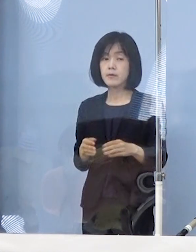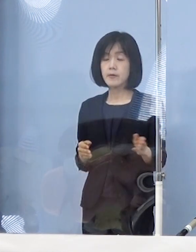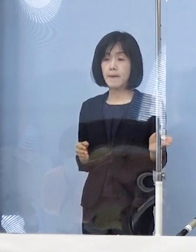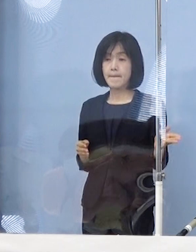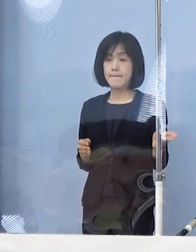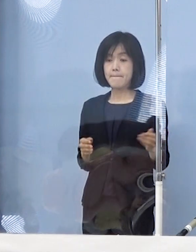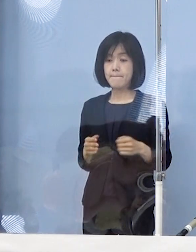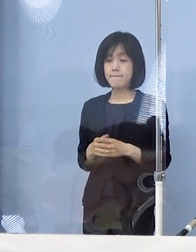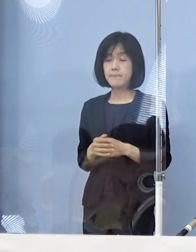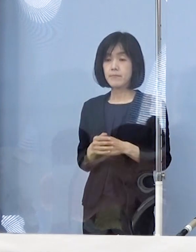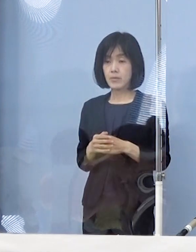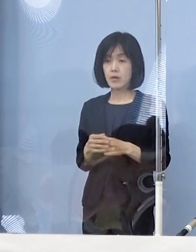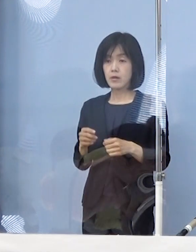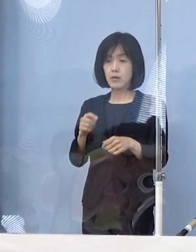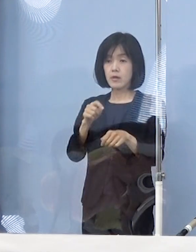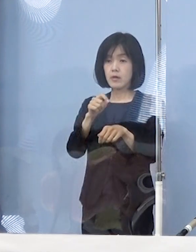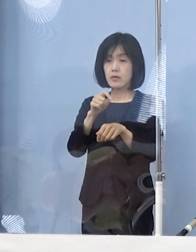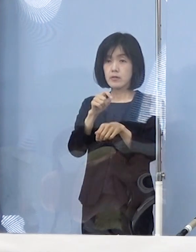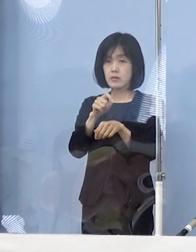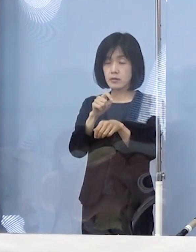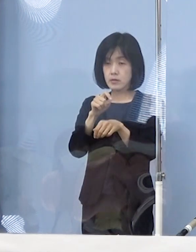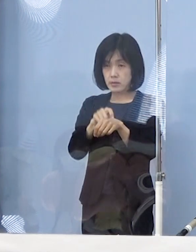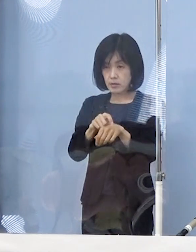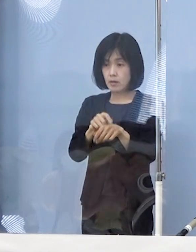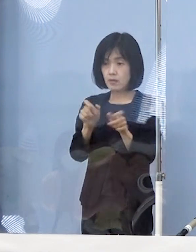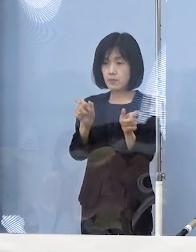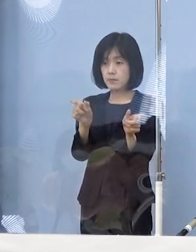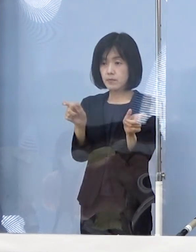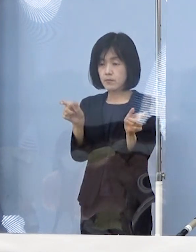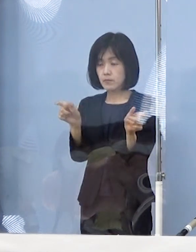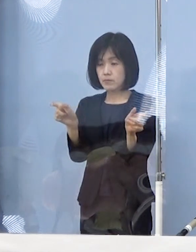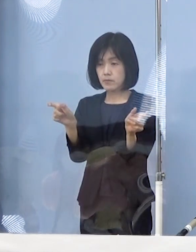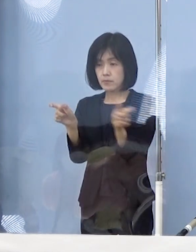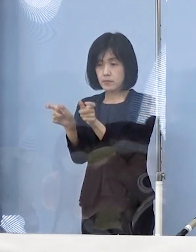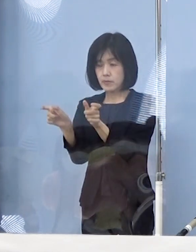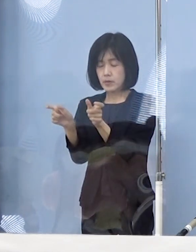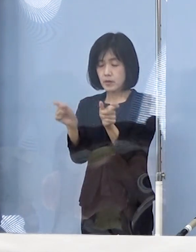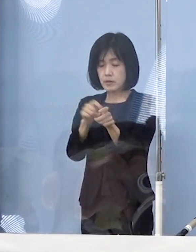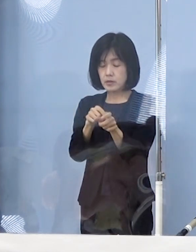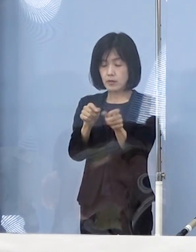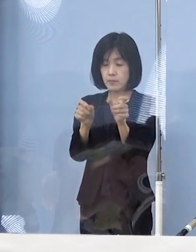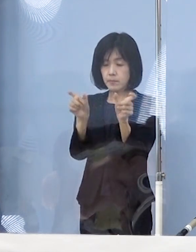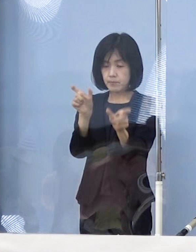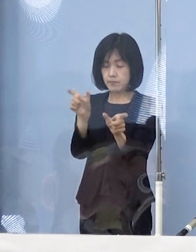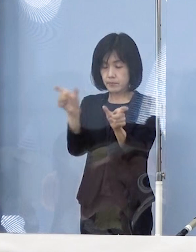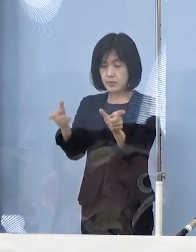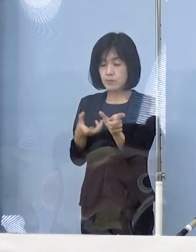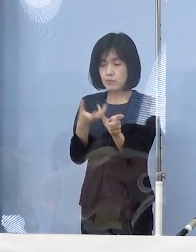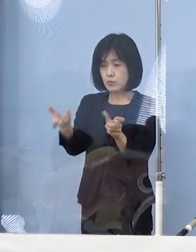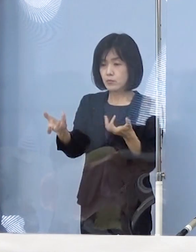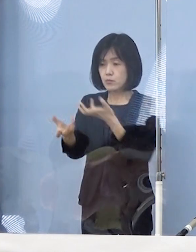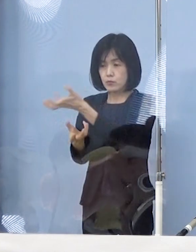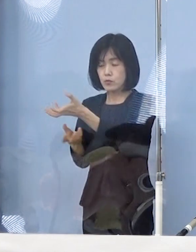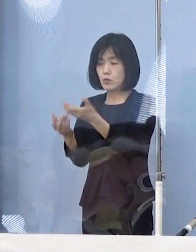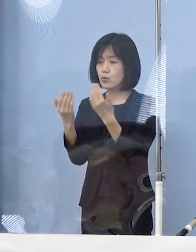まずは分散登校とか時差登校が適用されている学校は現時点ではないですけれども、